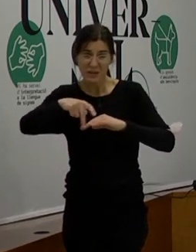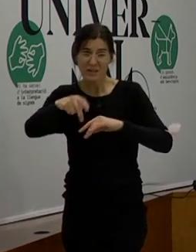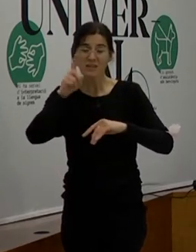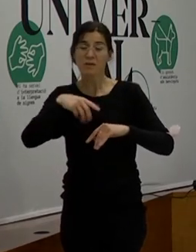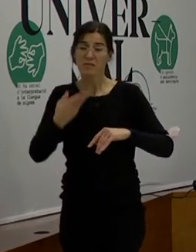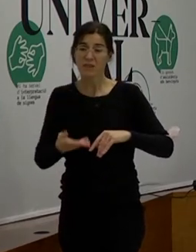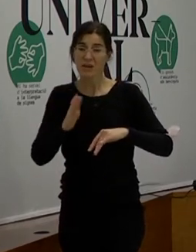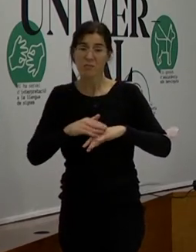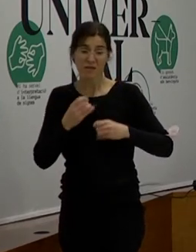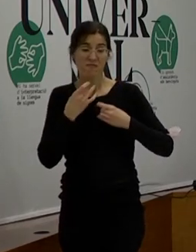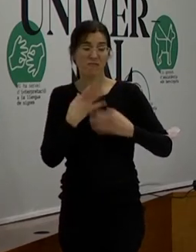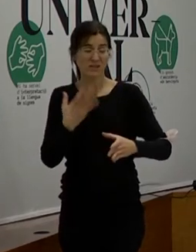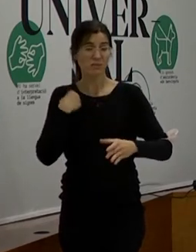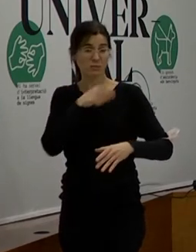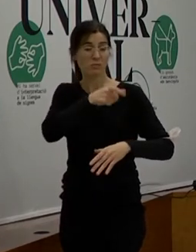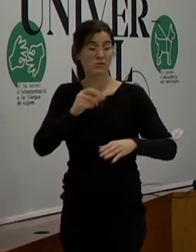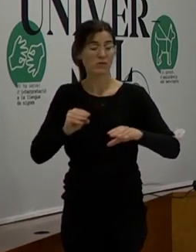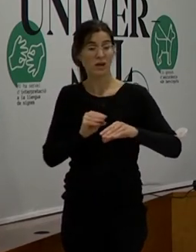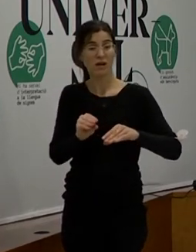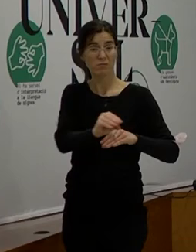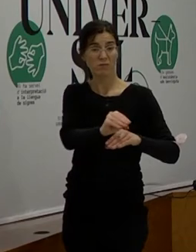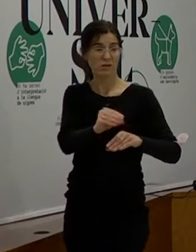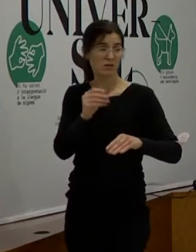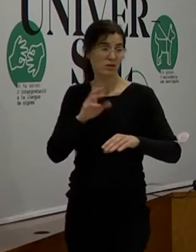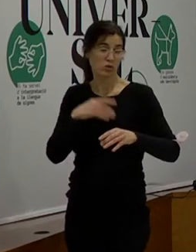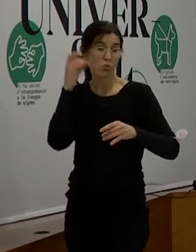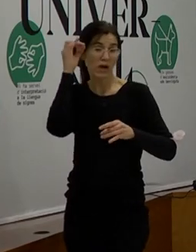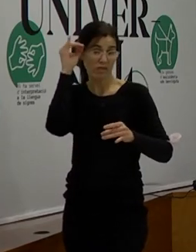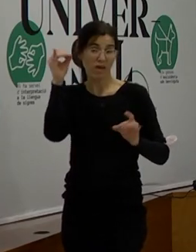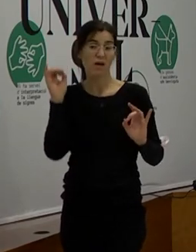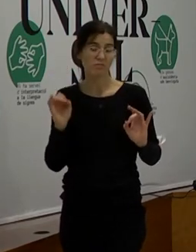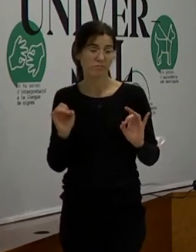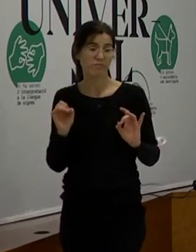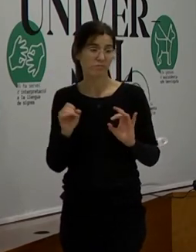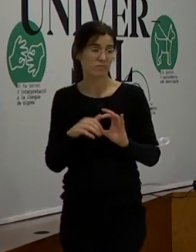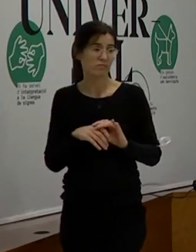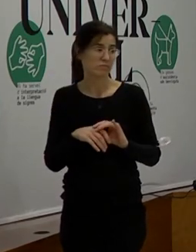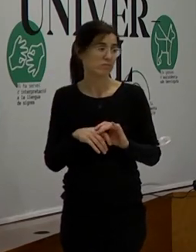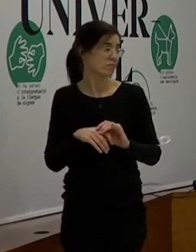a la gent que aparca el poder accedir. És una idea. Vale? No ho diu la norma.